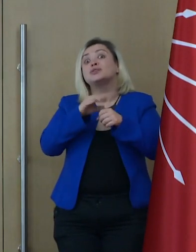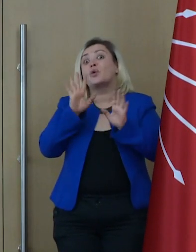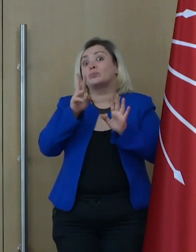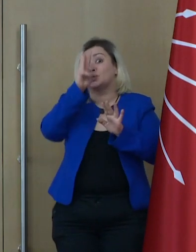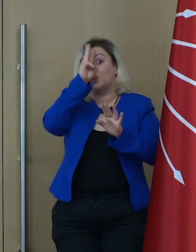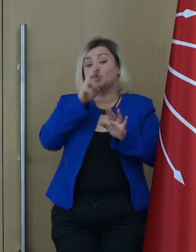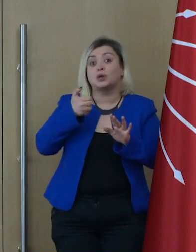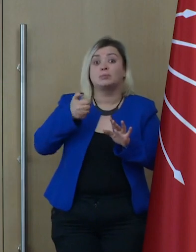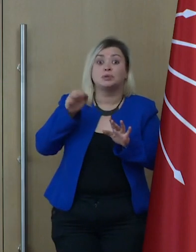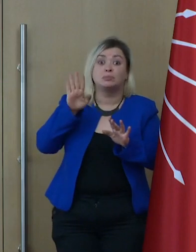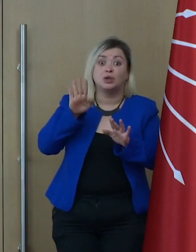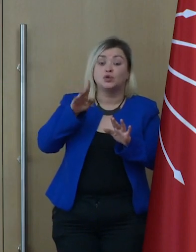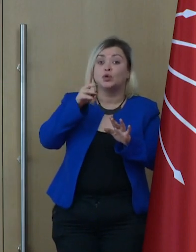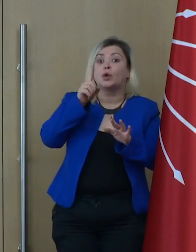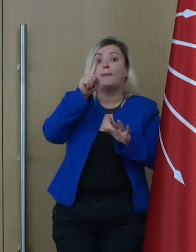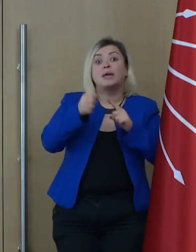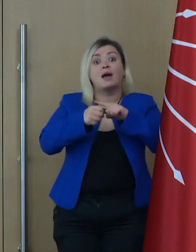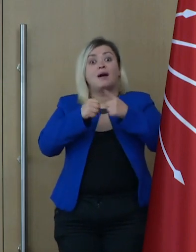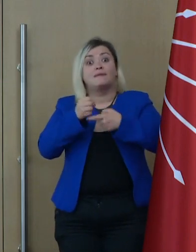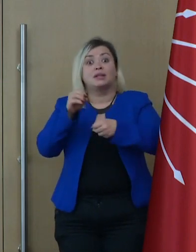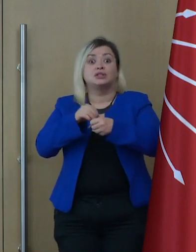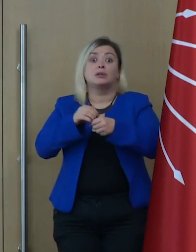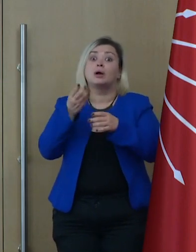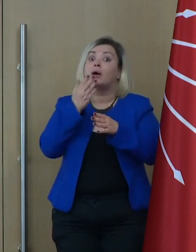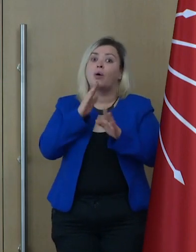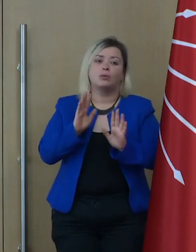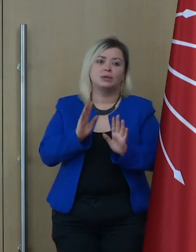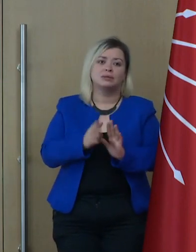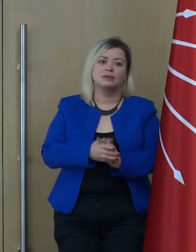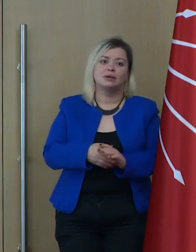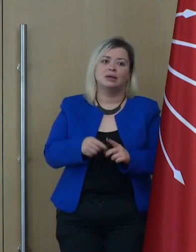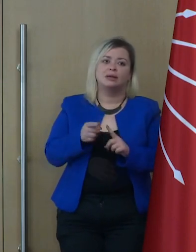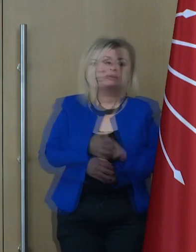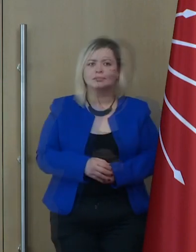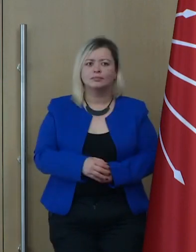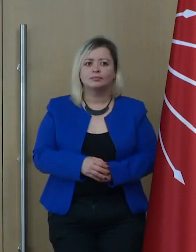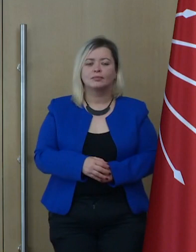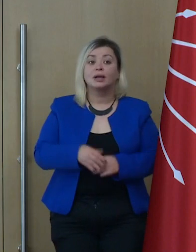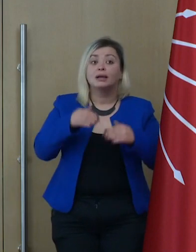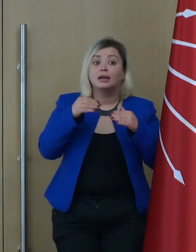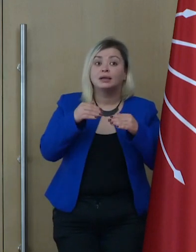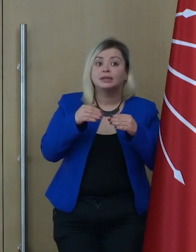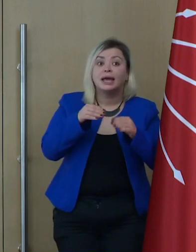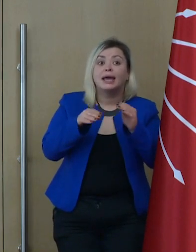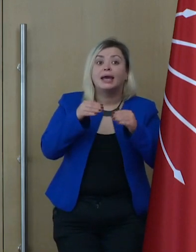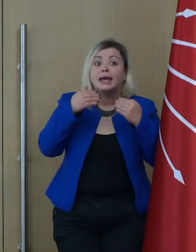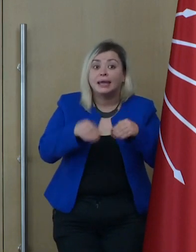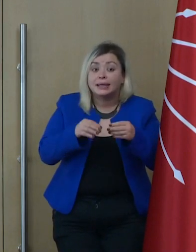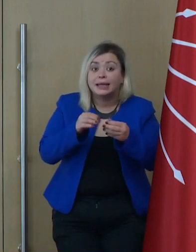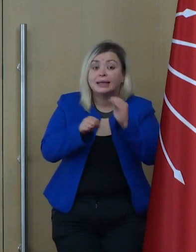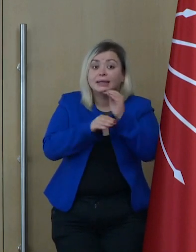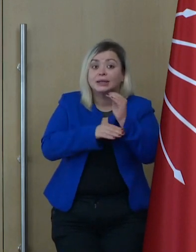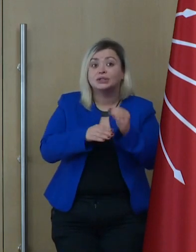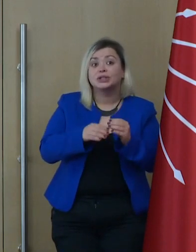365 günü bir haftaya indirgemek gibi bir kolaycılığa siyasetin kaçmaması lazım. Engellerin yaşadığı sorunlar